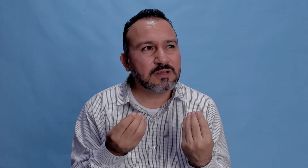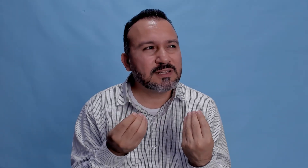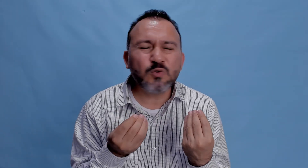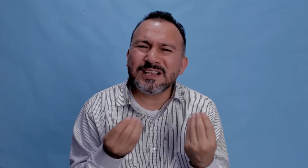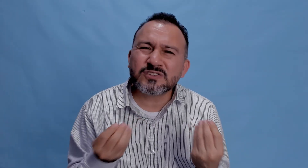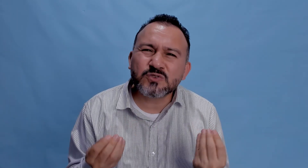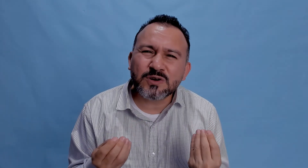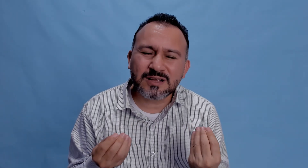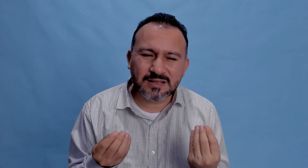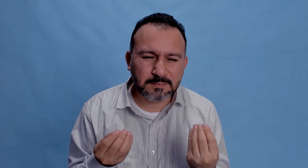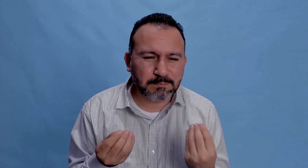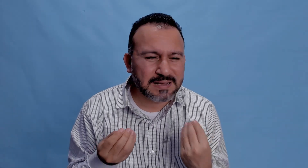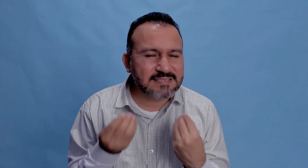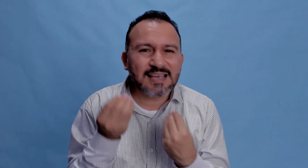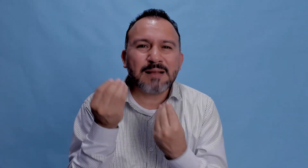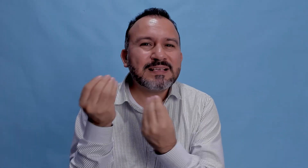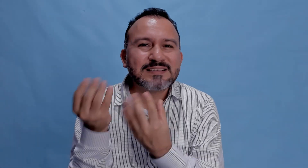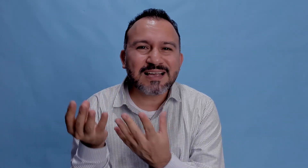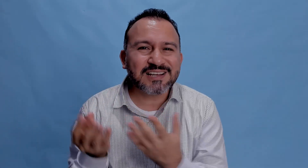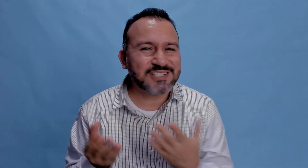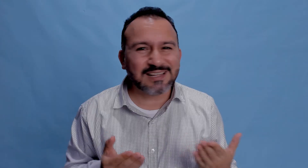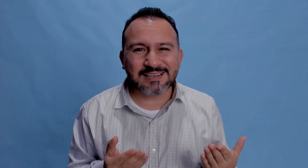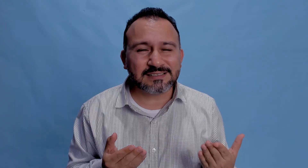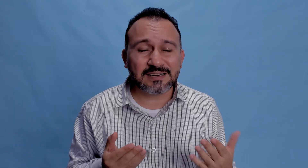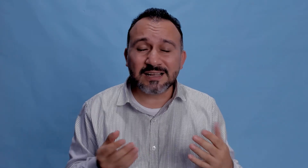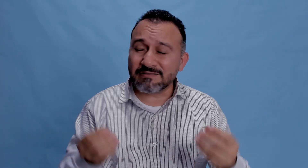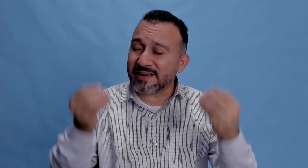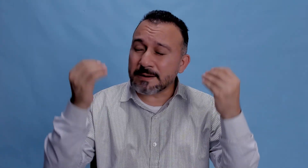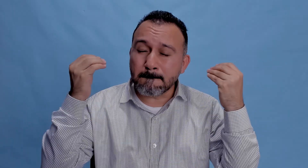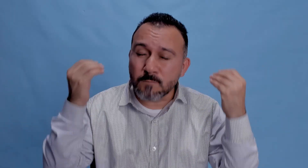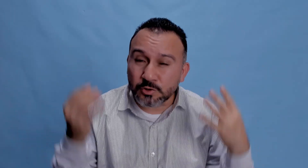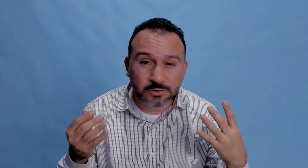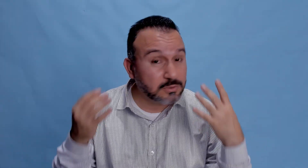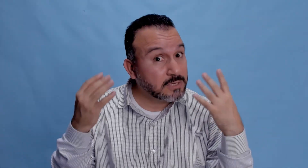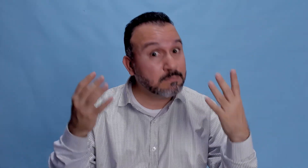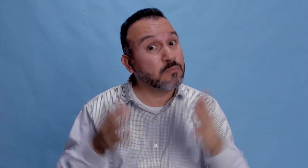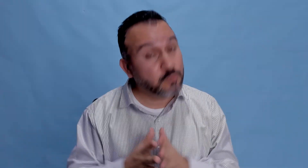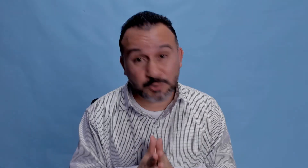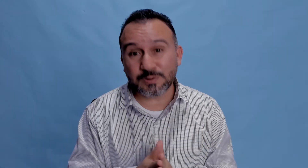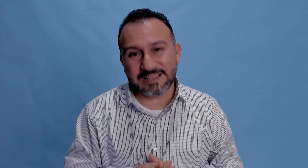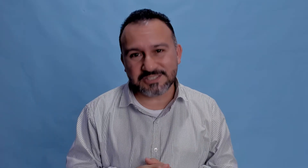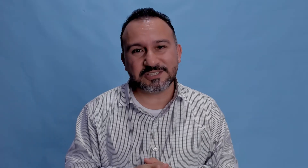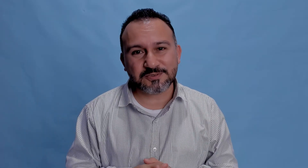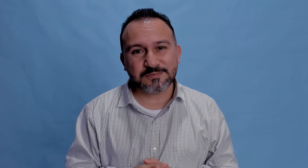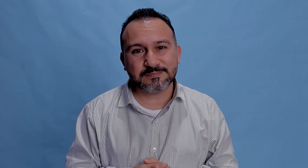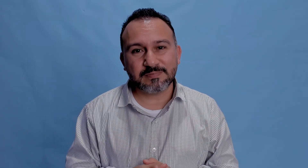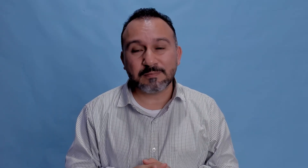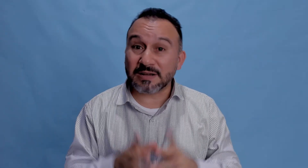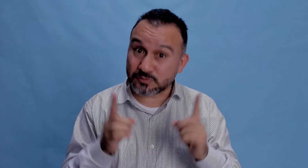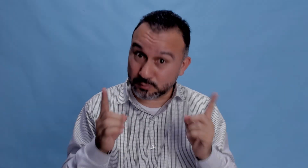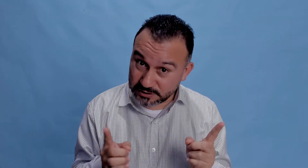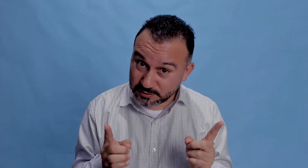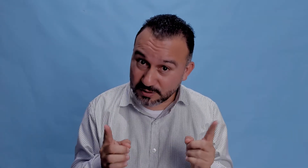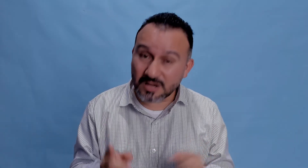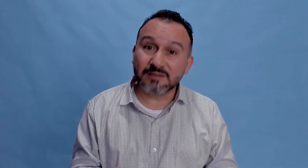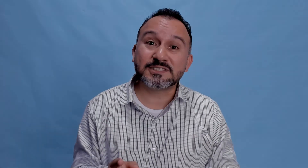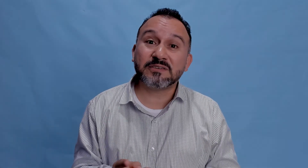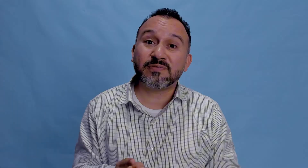não é só passar a mensagem da letra, vai muito e muito além disso. Mas tudo isso você faz